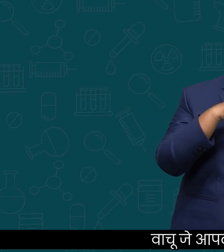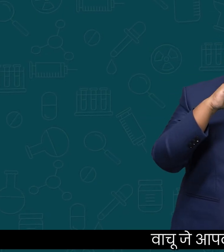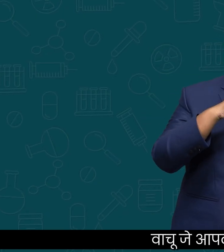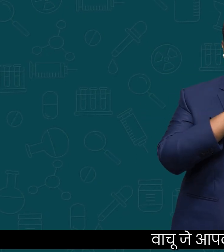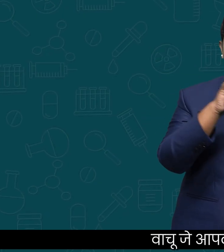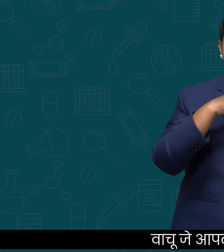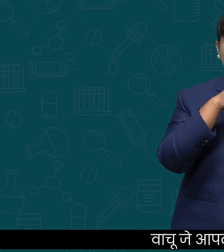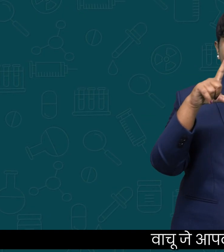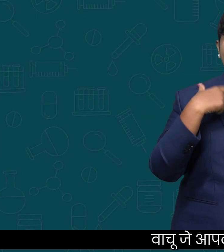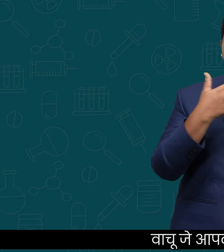सर्व उत्तरे देते.